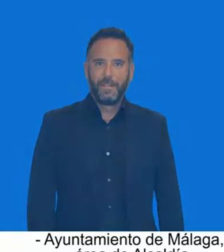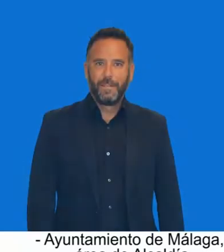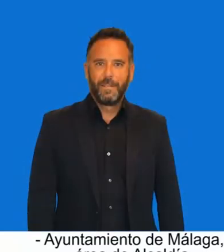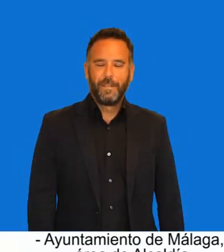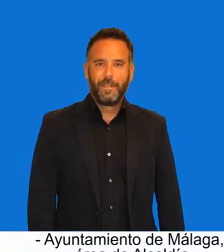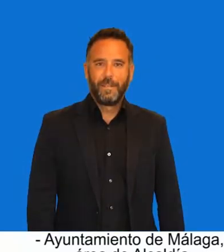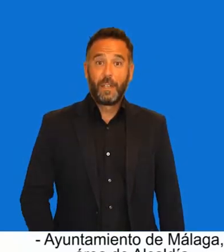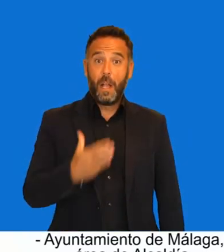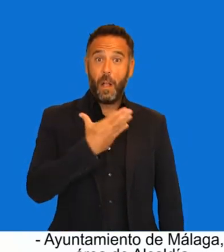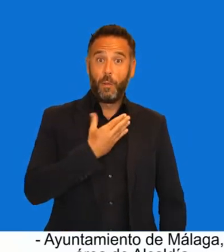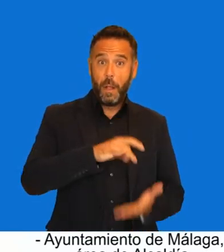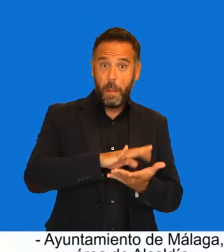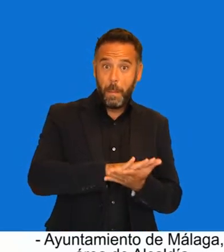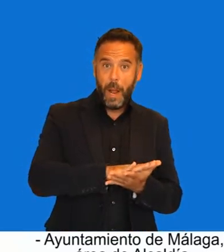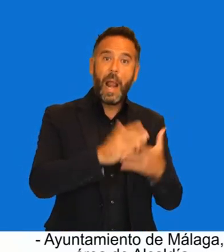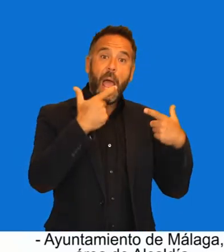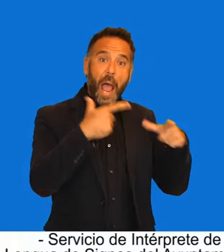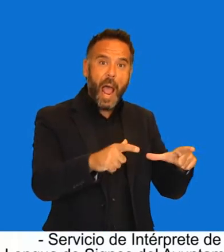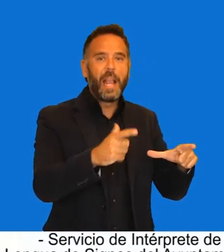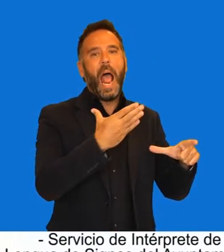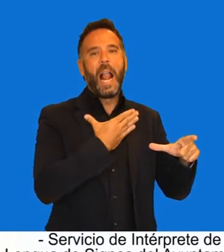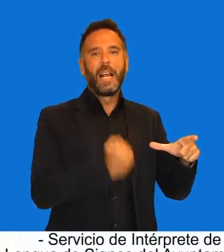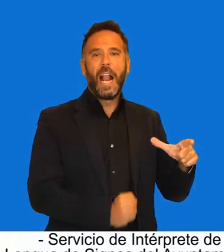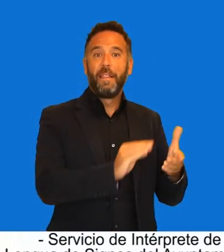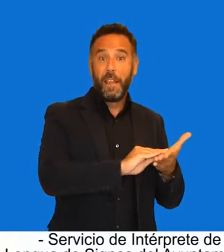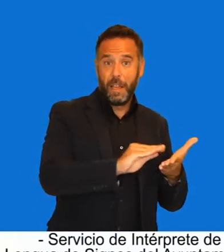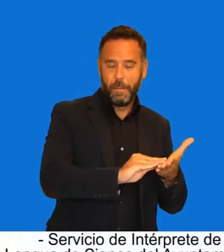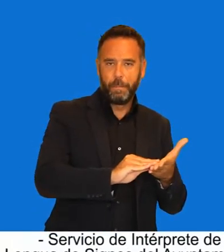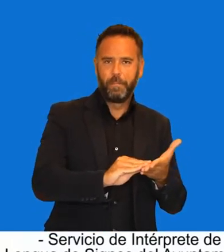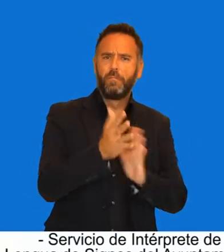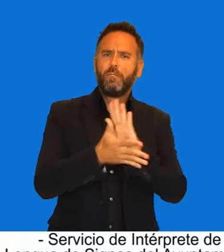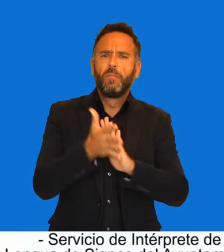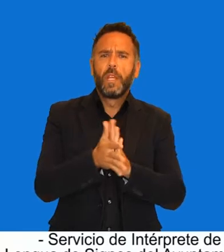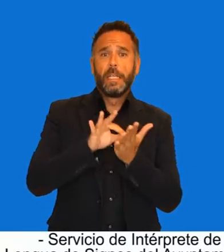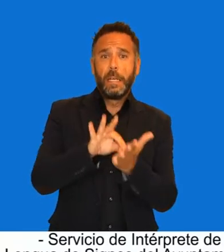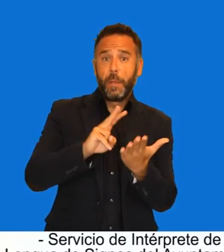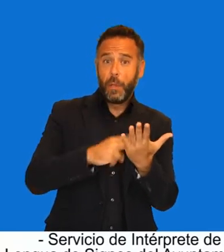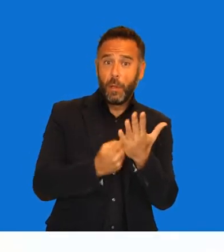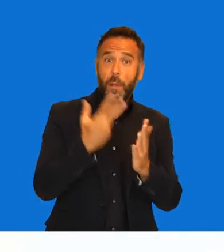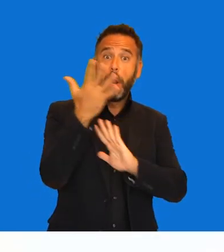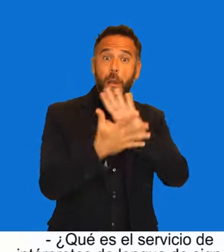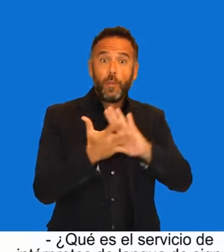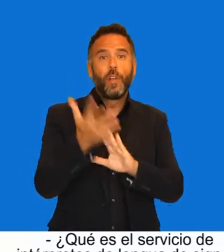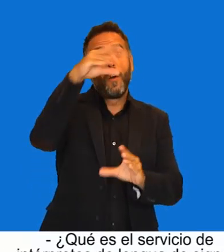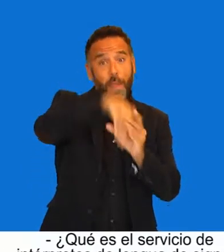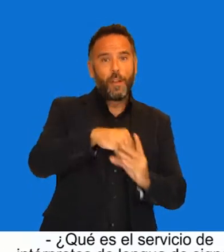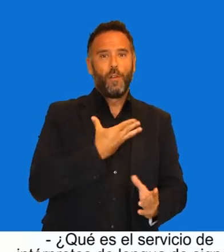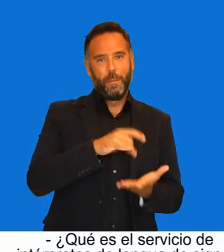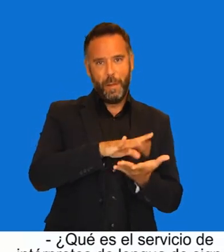Ayuntamiento de Málaga, área de alcaldía... ...Servicio de Intérprete de Lengua de Signos del Ayuntamiento... ...¿Qué es el Servicio de Intérpretes